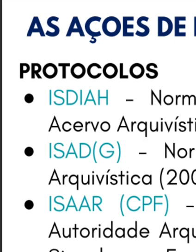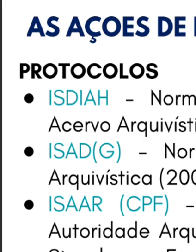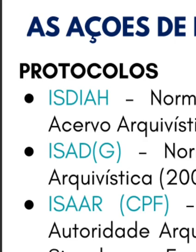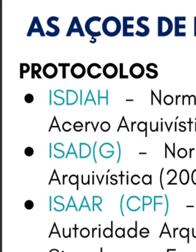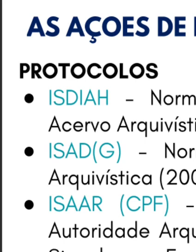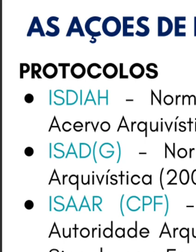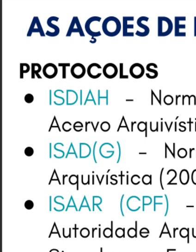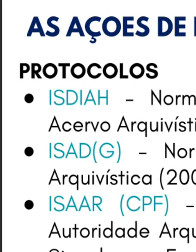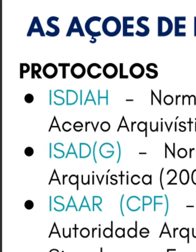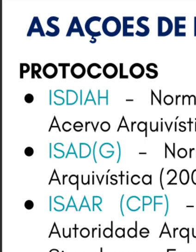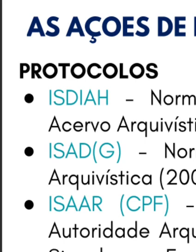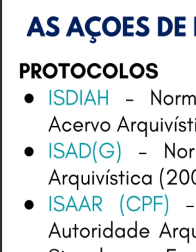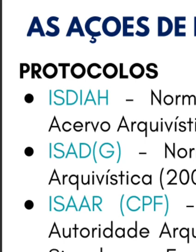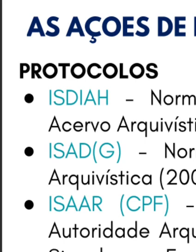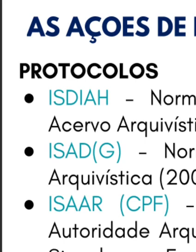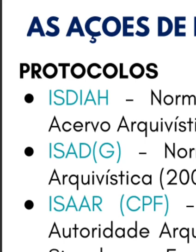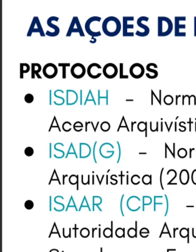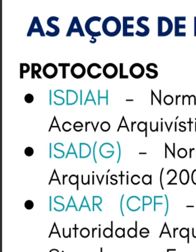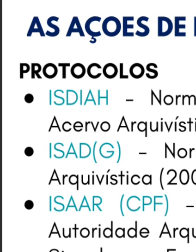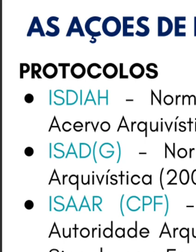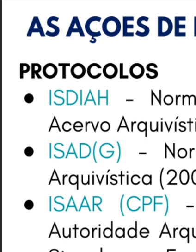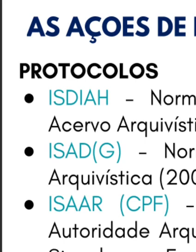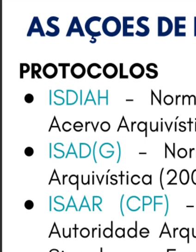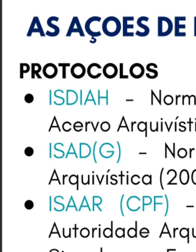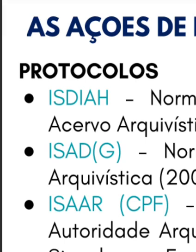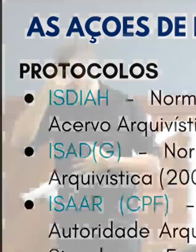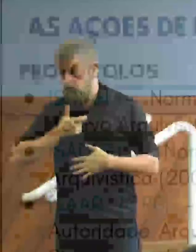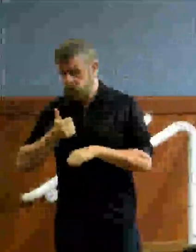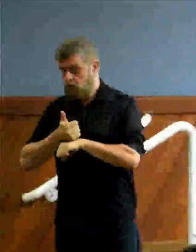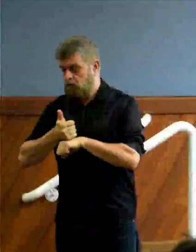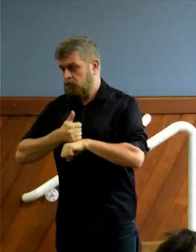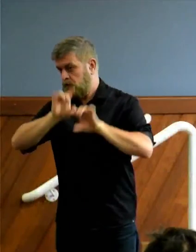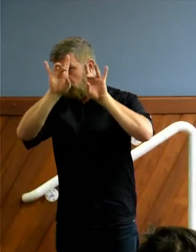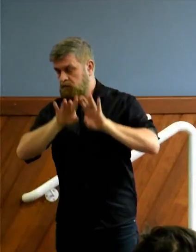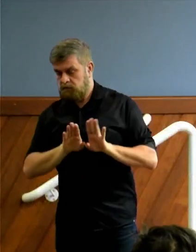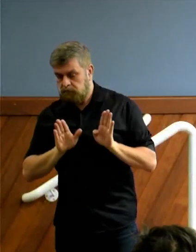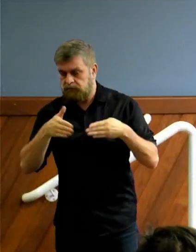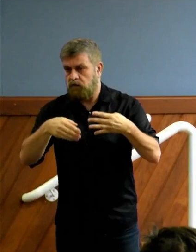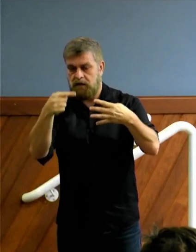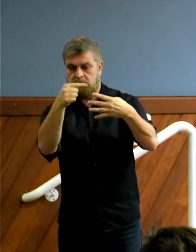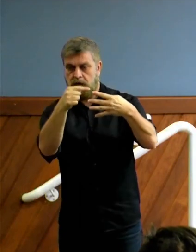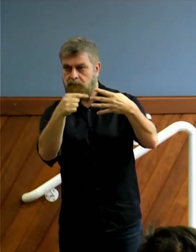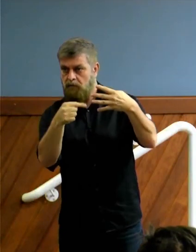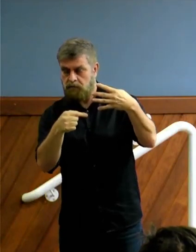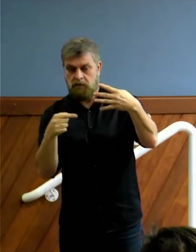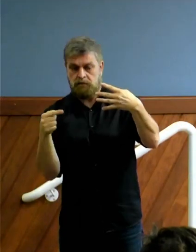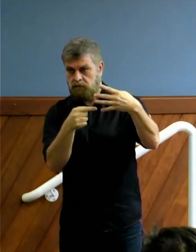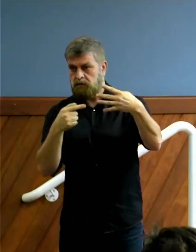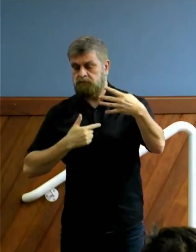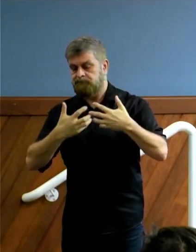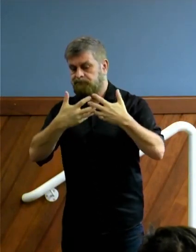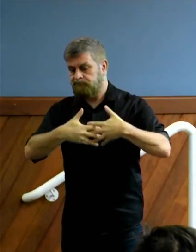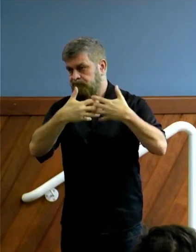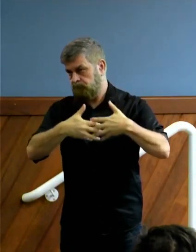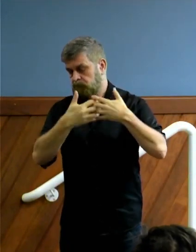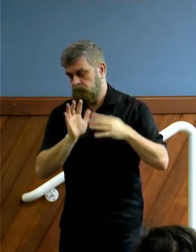com elas. E de verdade, gente, eu não sou nenhum especialista nessas normas. Mas, assim, elas dão